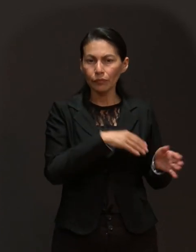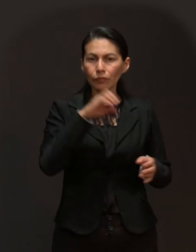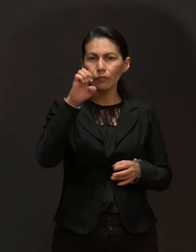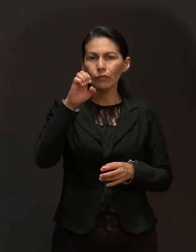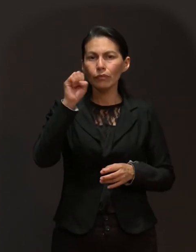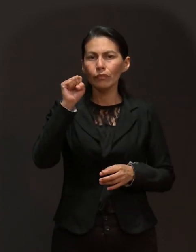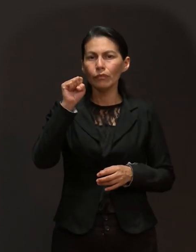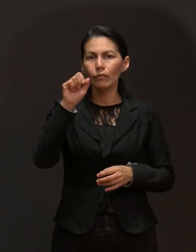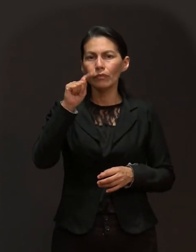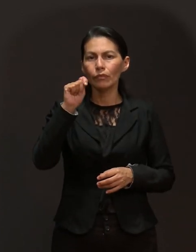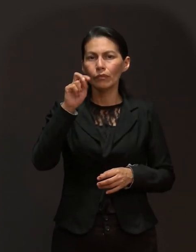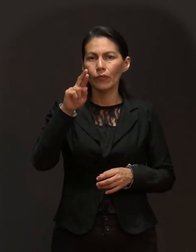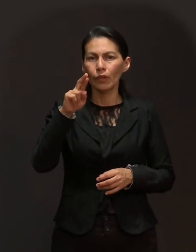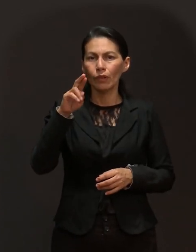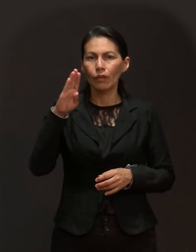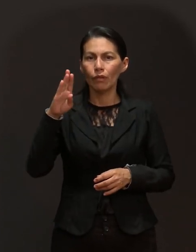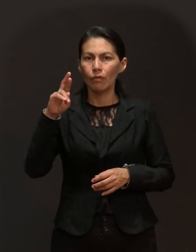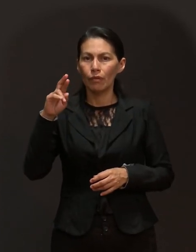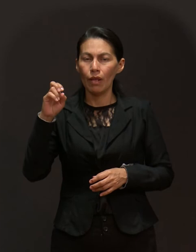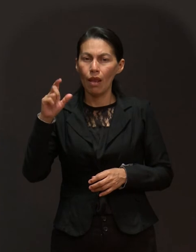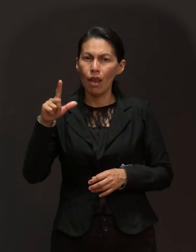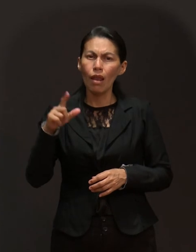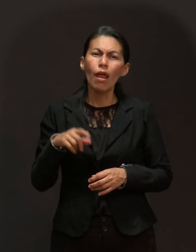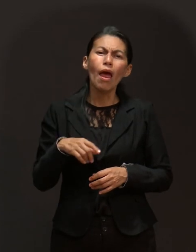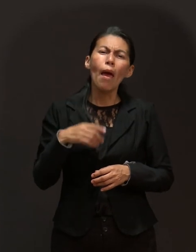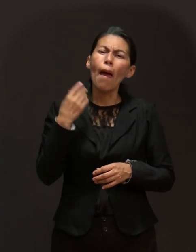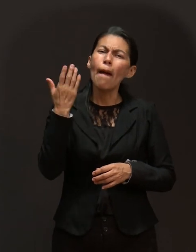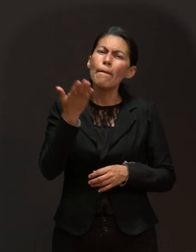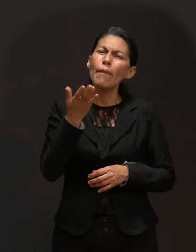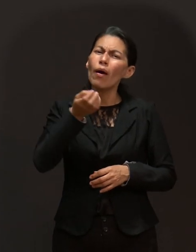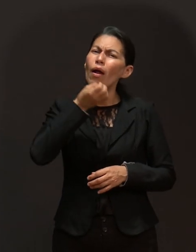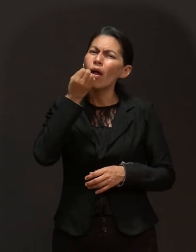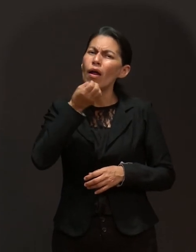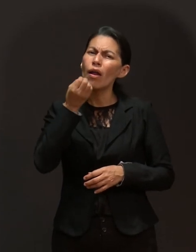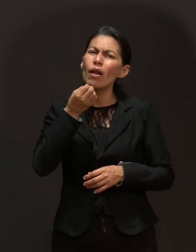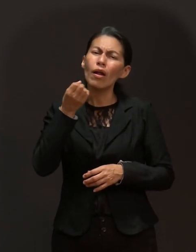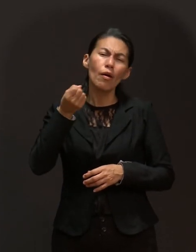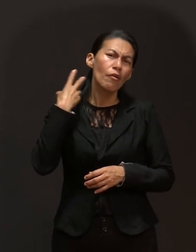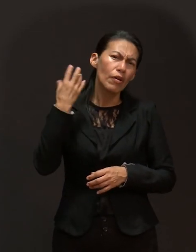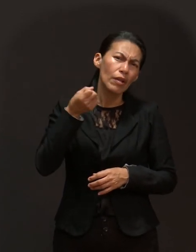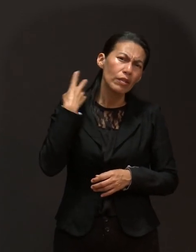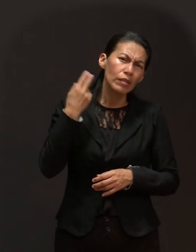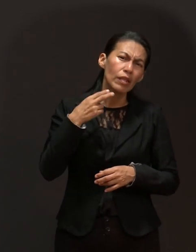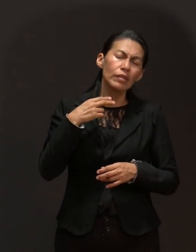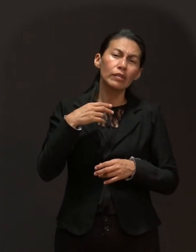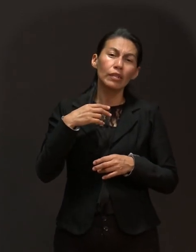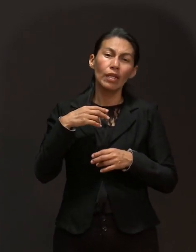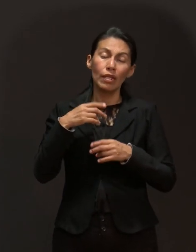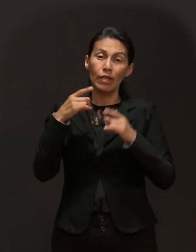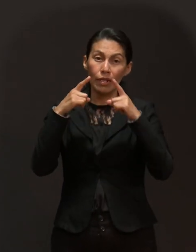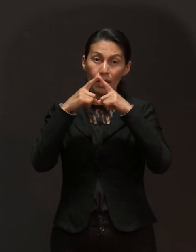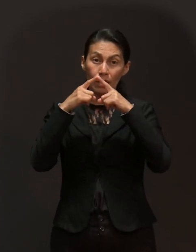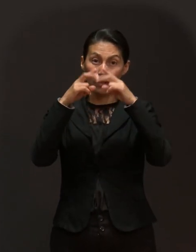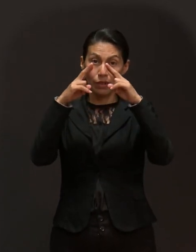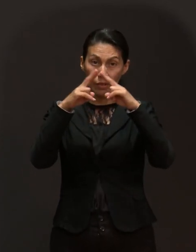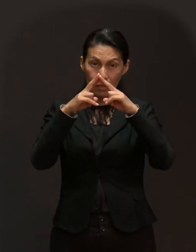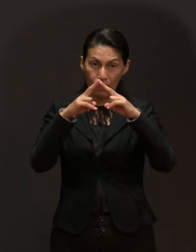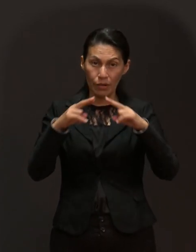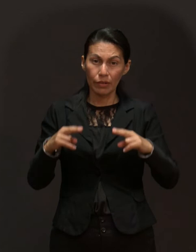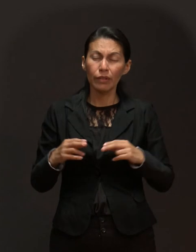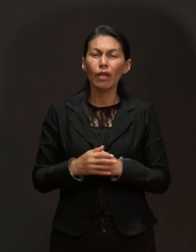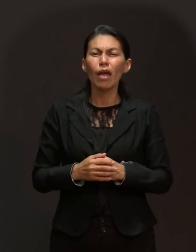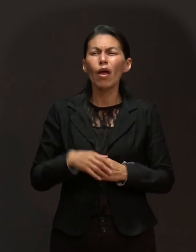Brill Pido oración por la campaña de evangelismo En la iglesia de Narvarte En Ciudad de México Inicia el sábado